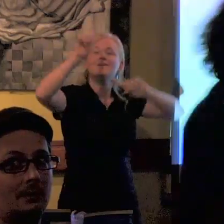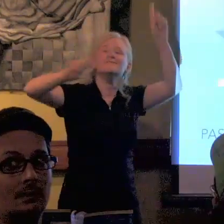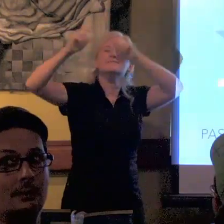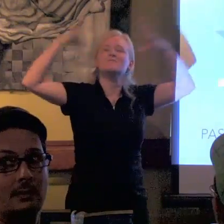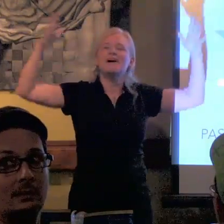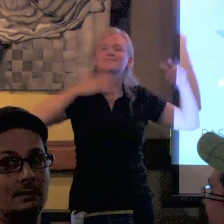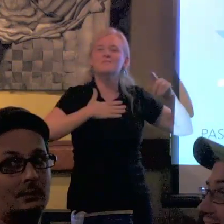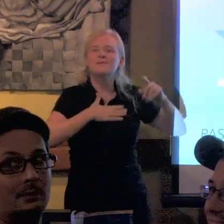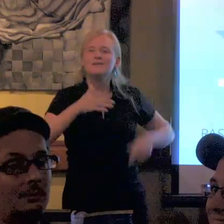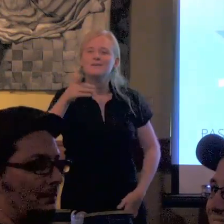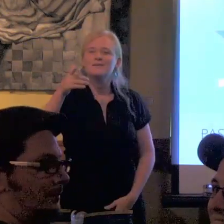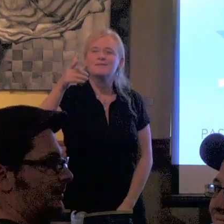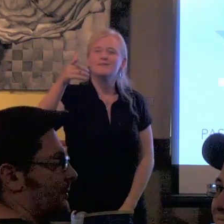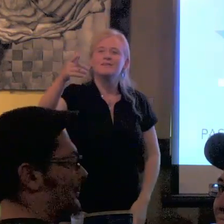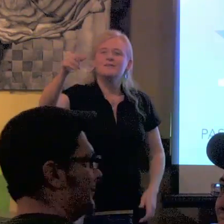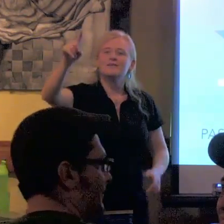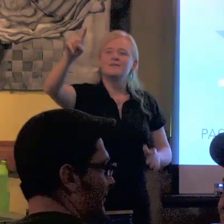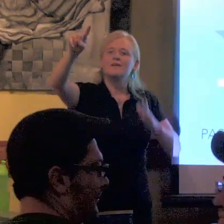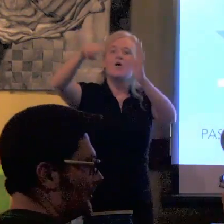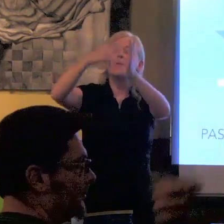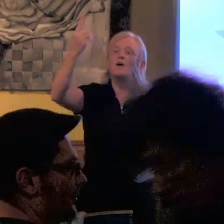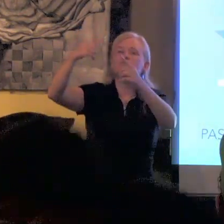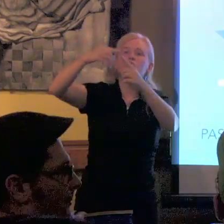Dis qu'elle recommence.